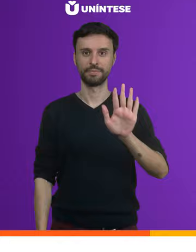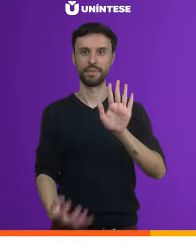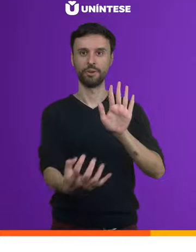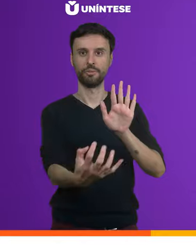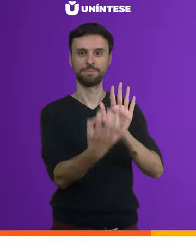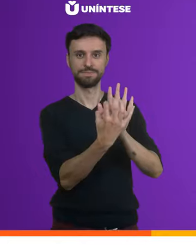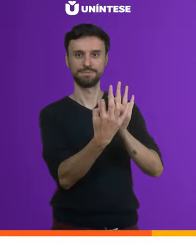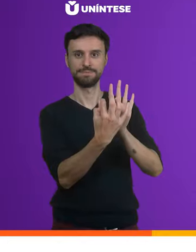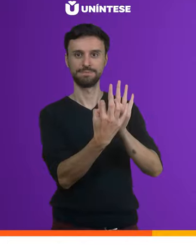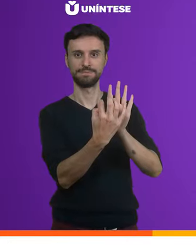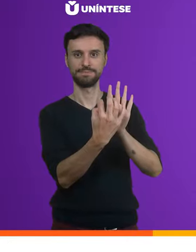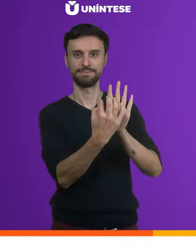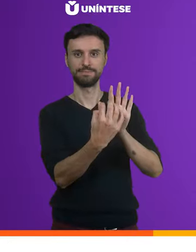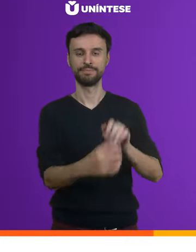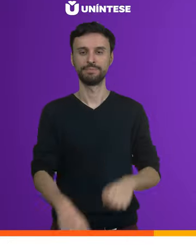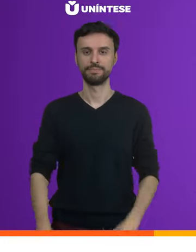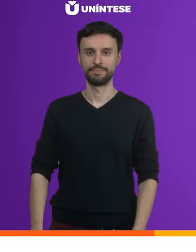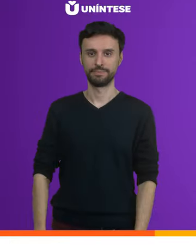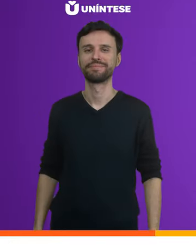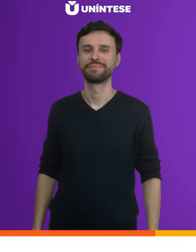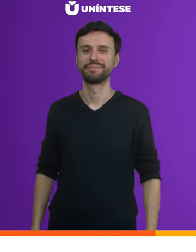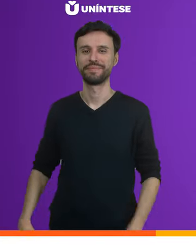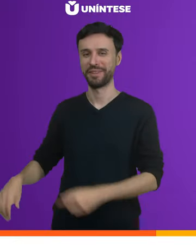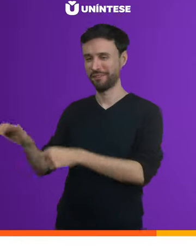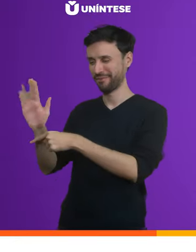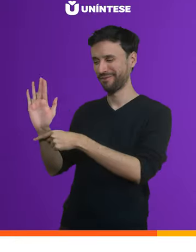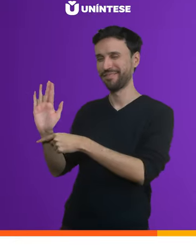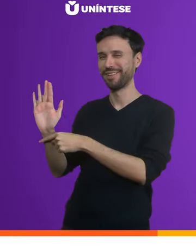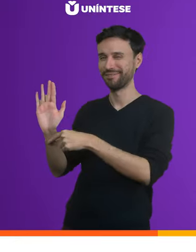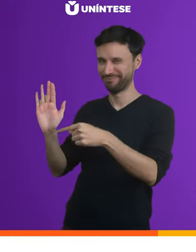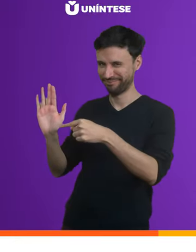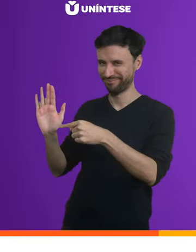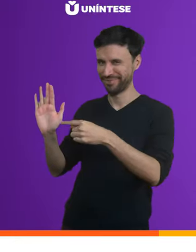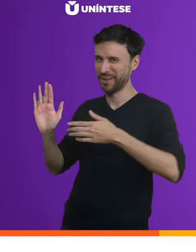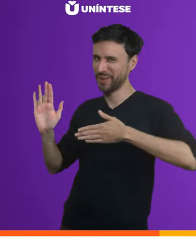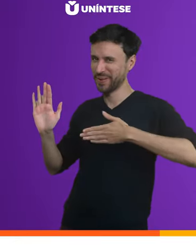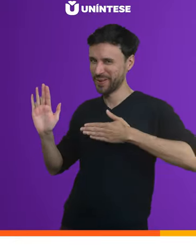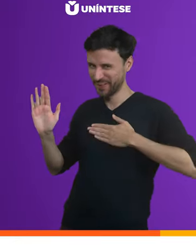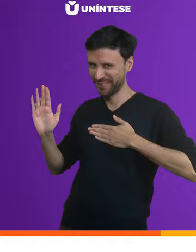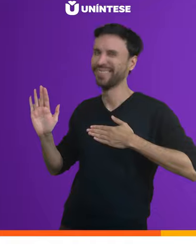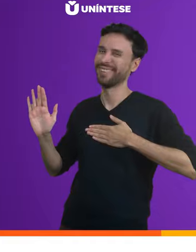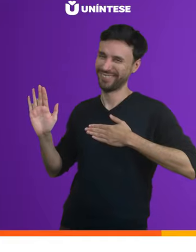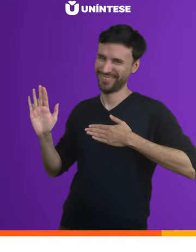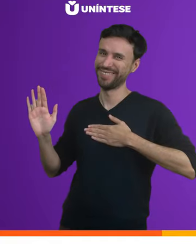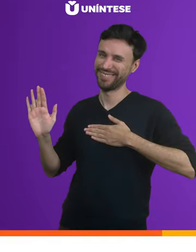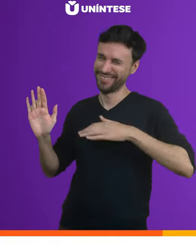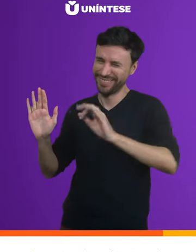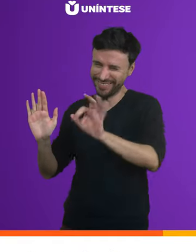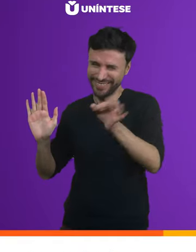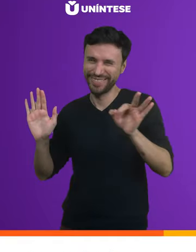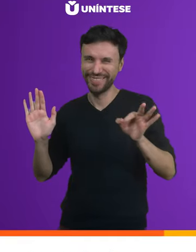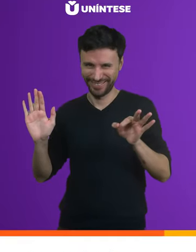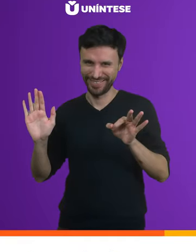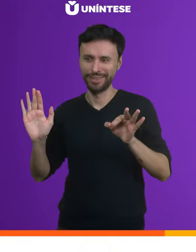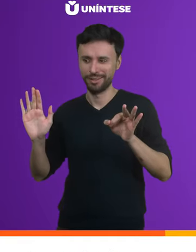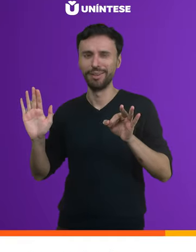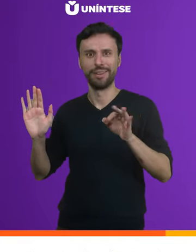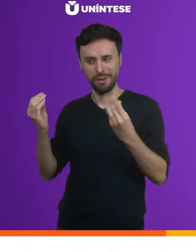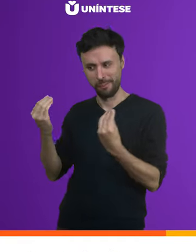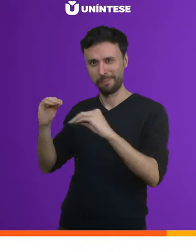a hipérbole Quem gostou né e comenta aí quais temas